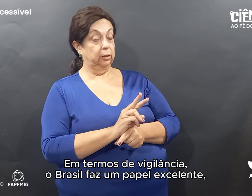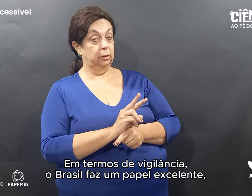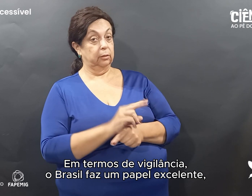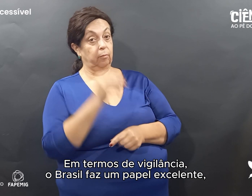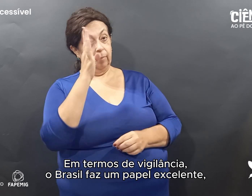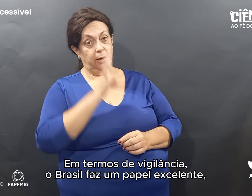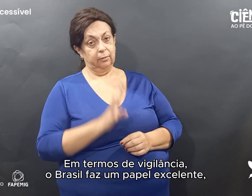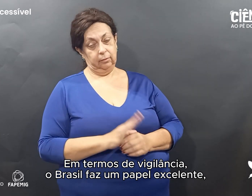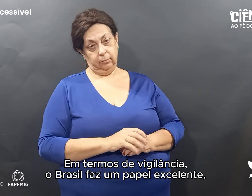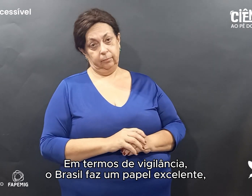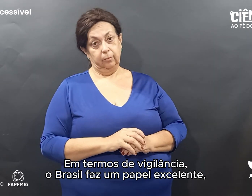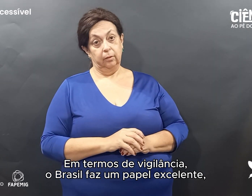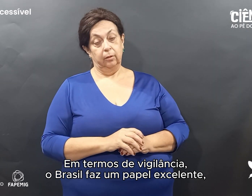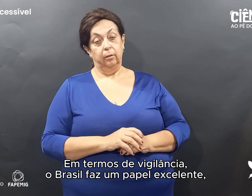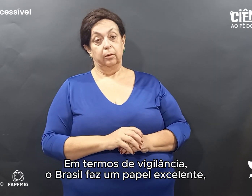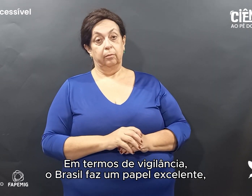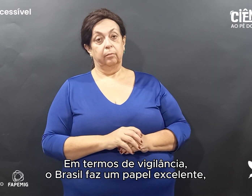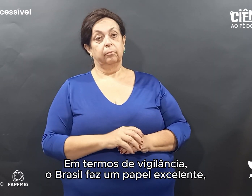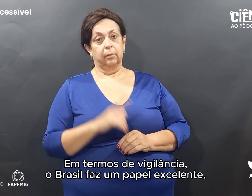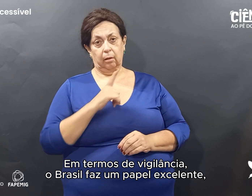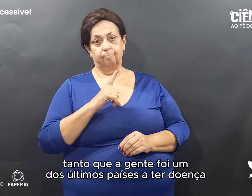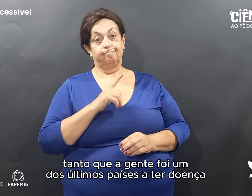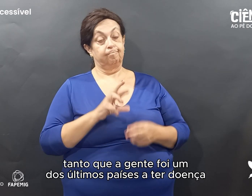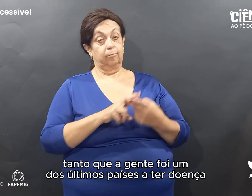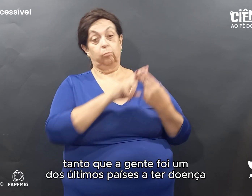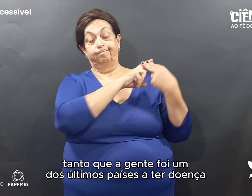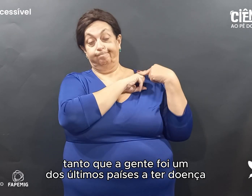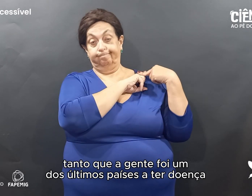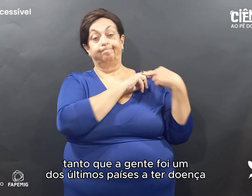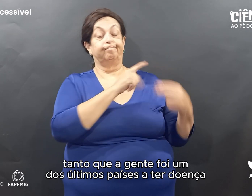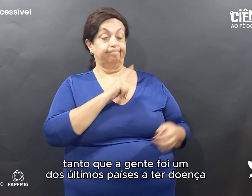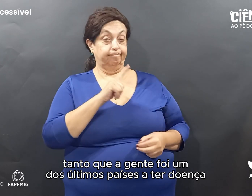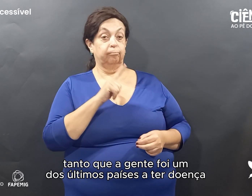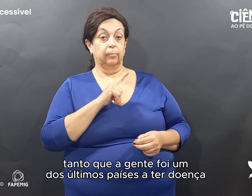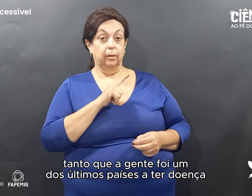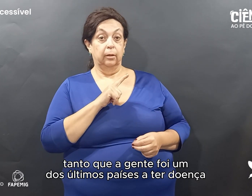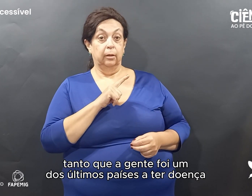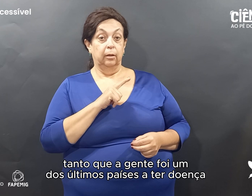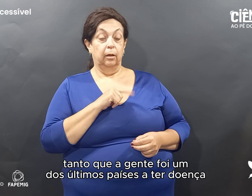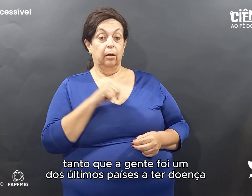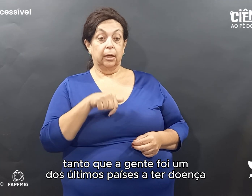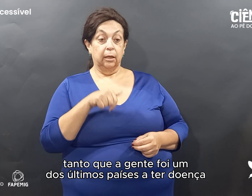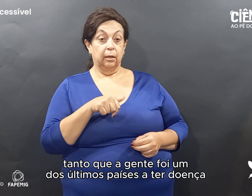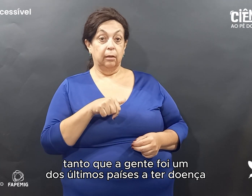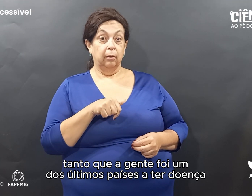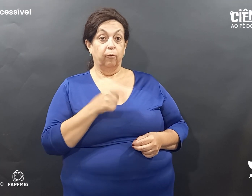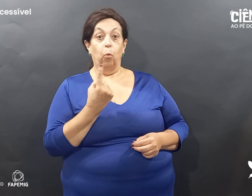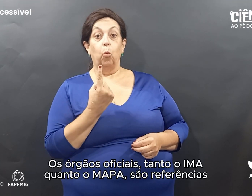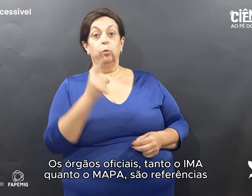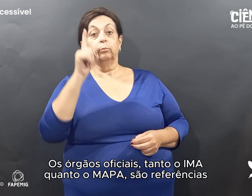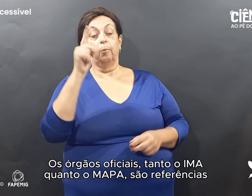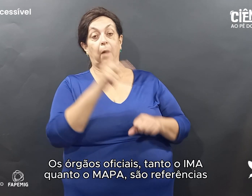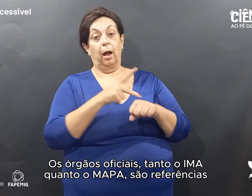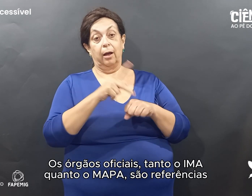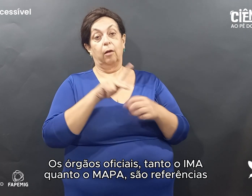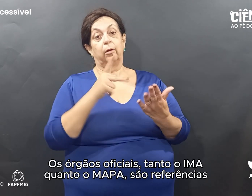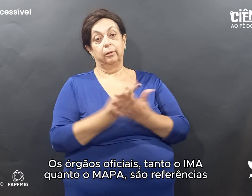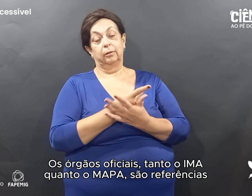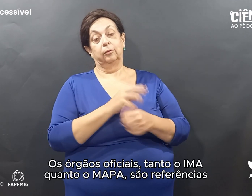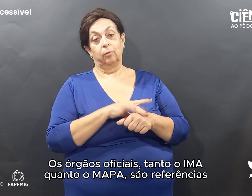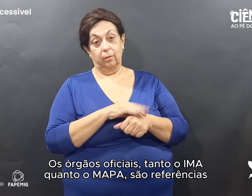o Brasil faz um papel excelente, tanto que a gente foi um dos últimos países a ter a doença. Os